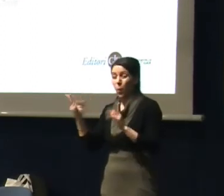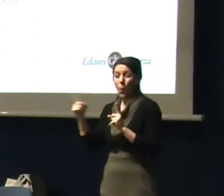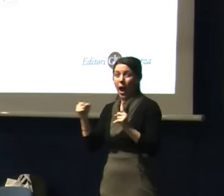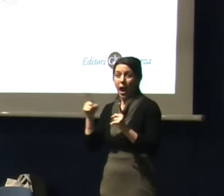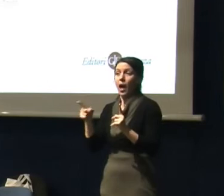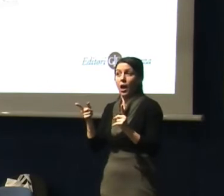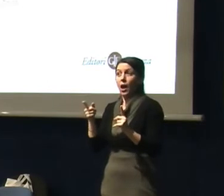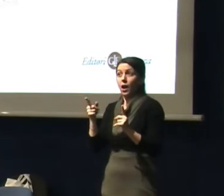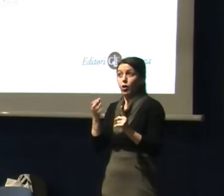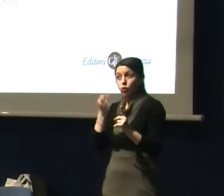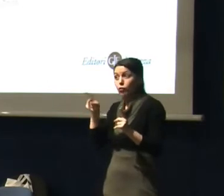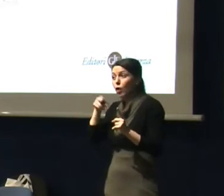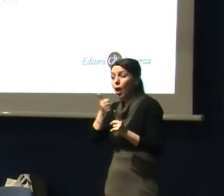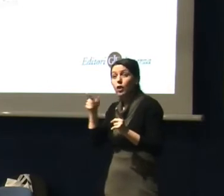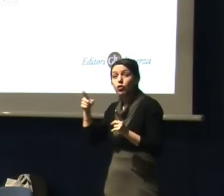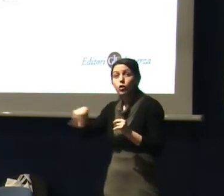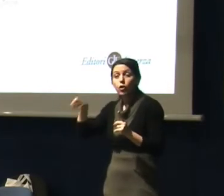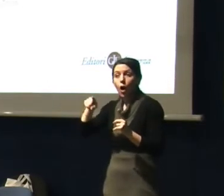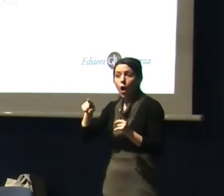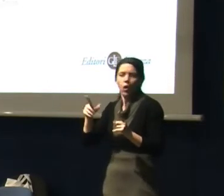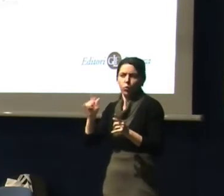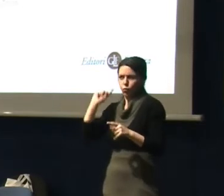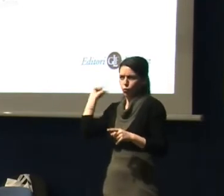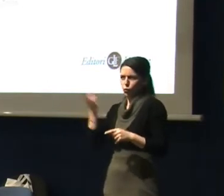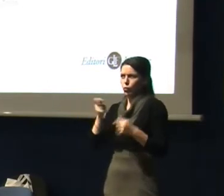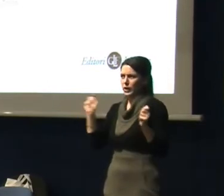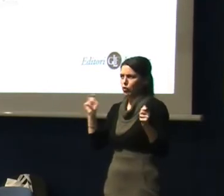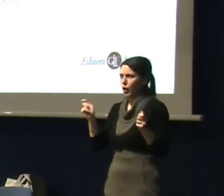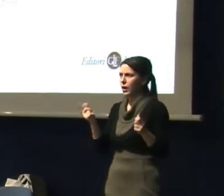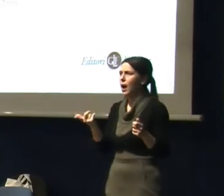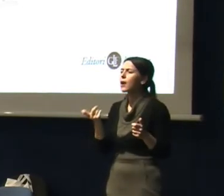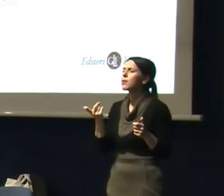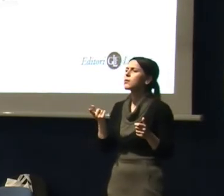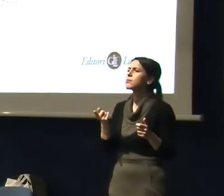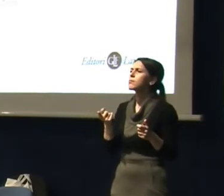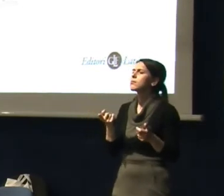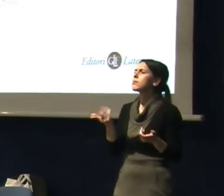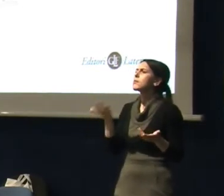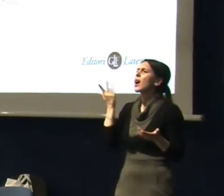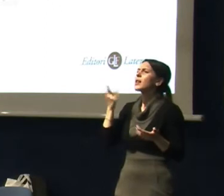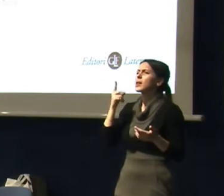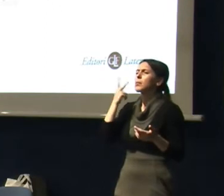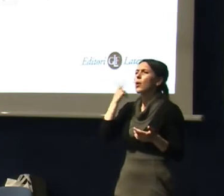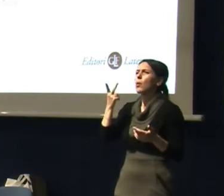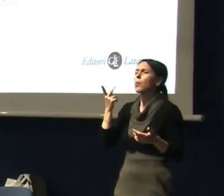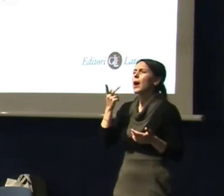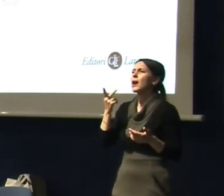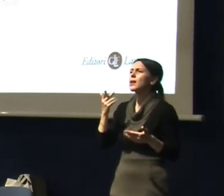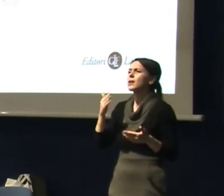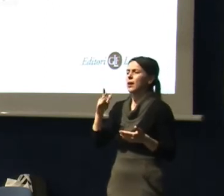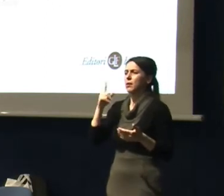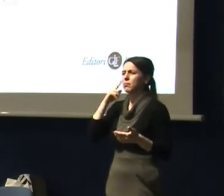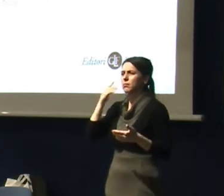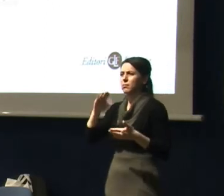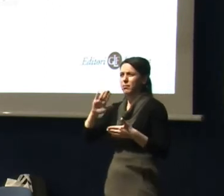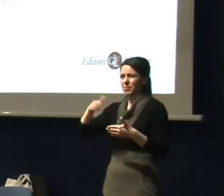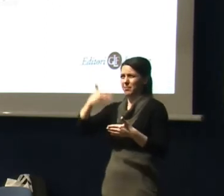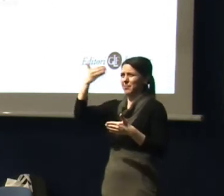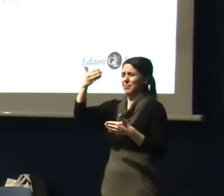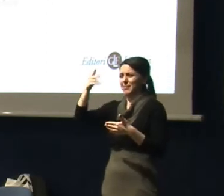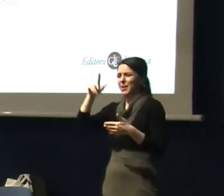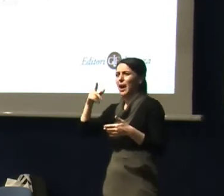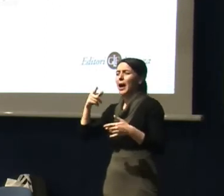realistici questo vale per tutti quanti giornali se vai sui sul sul desktop discendi tabassi un pochettino